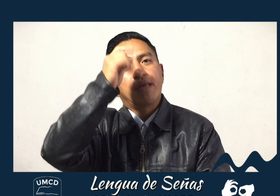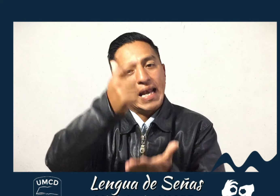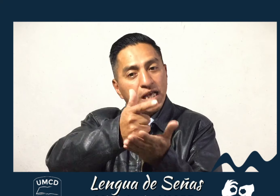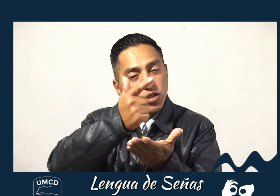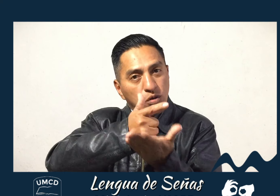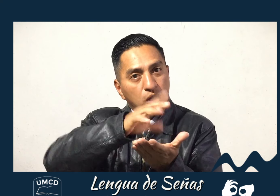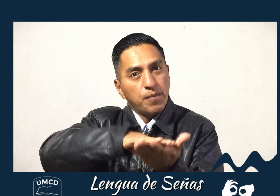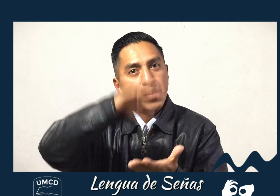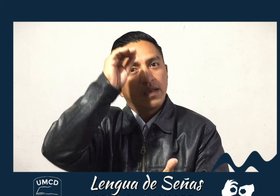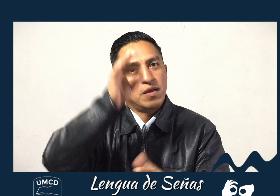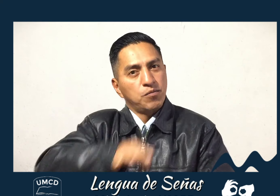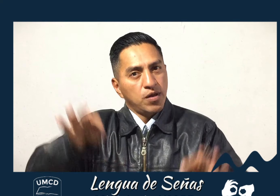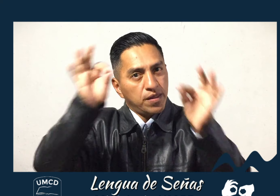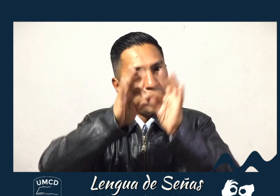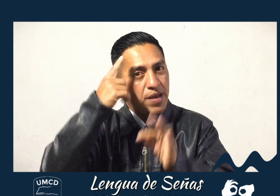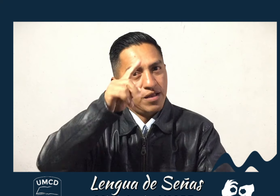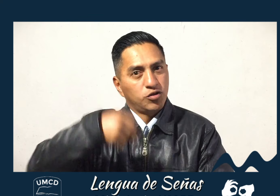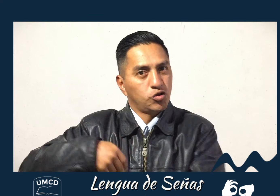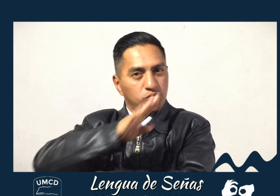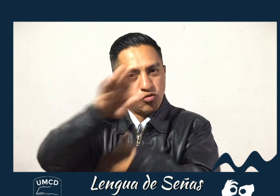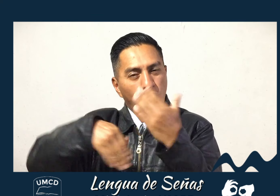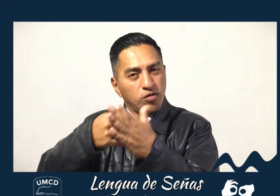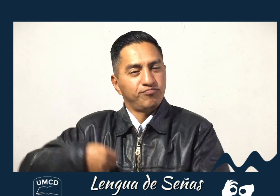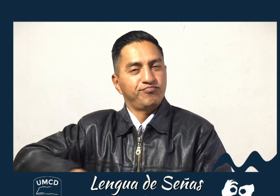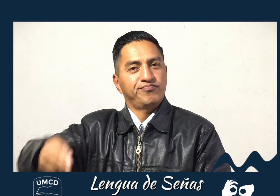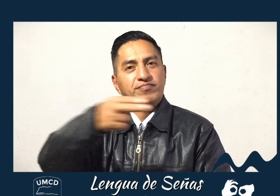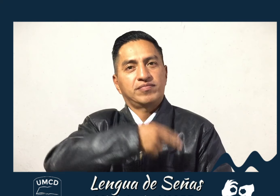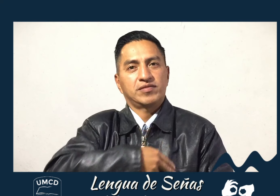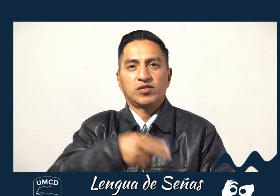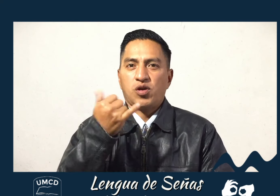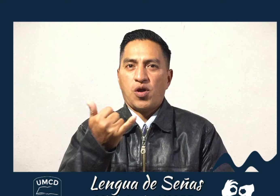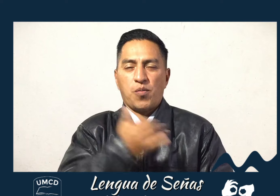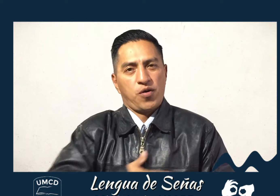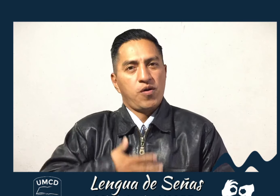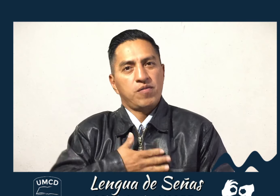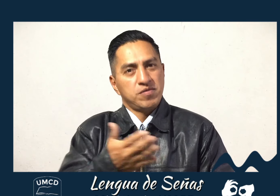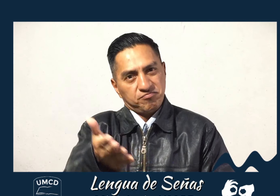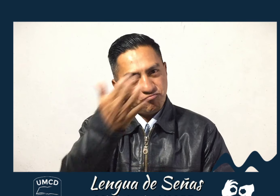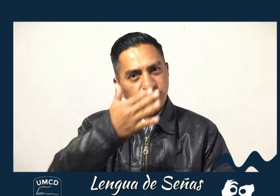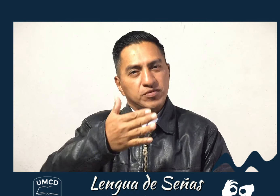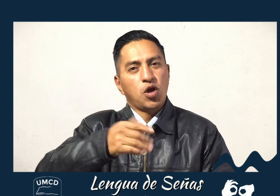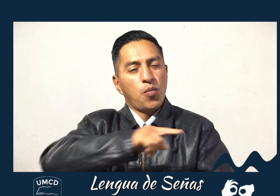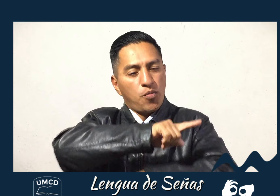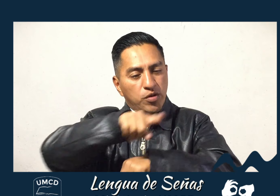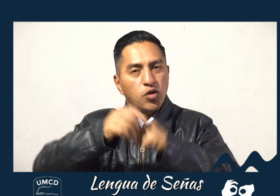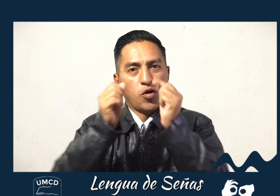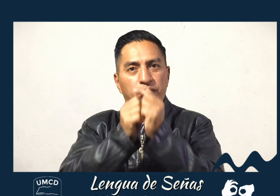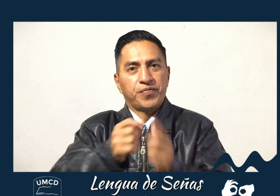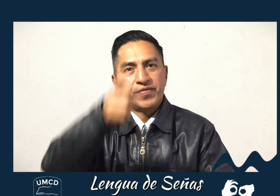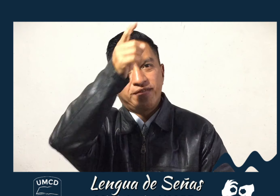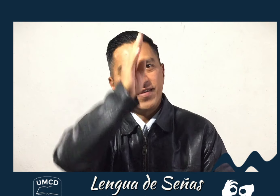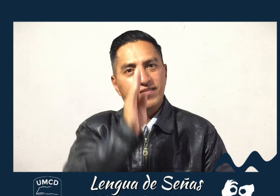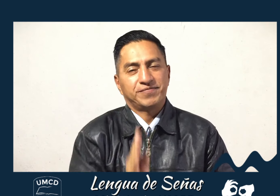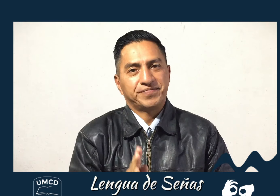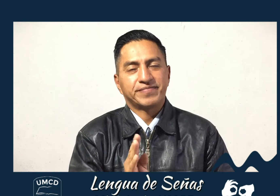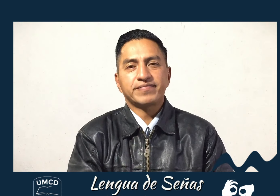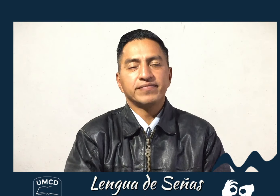es una lección muy importante para nosotros. Así que por favor, acompáñanos acá en un momento con